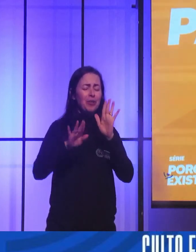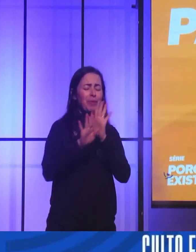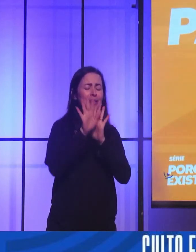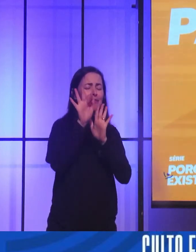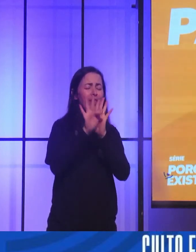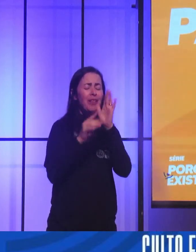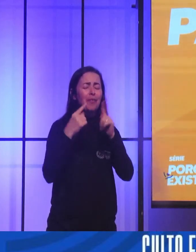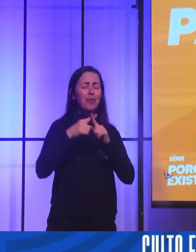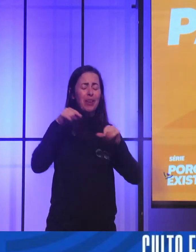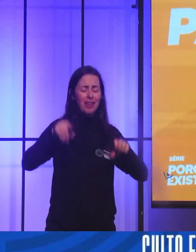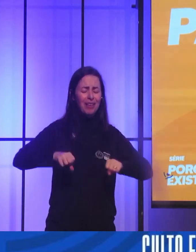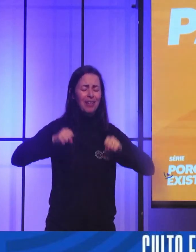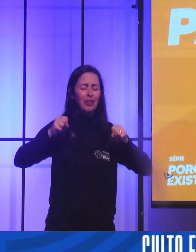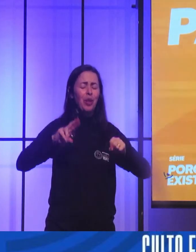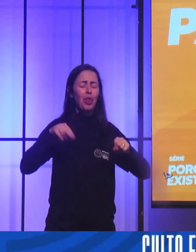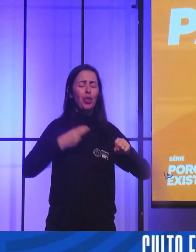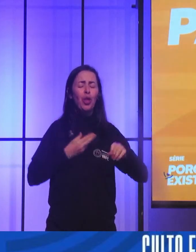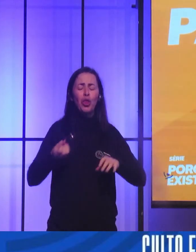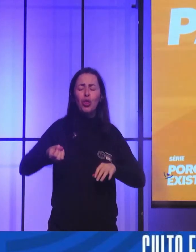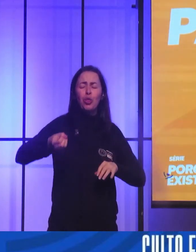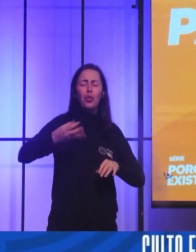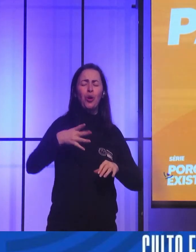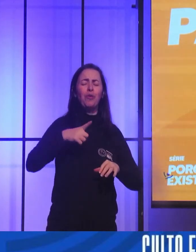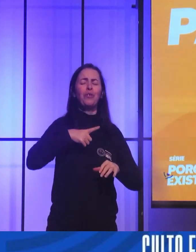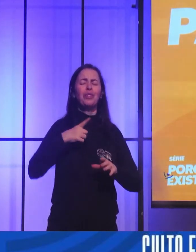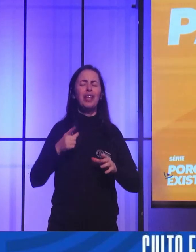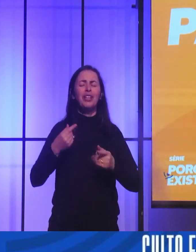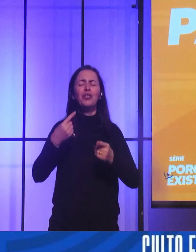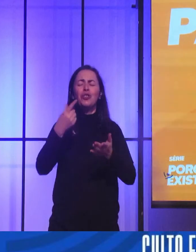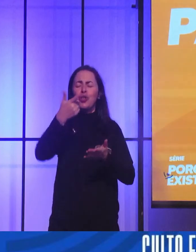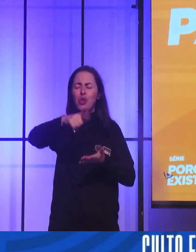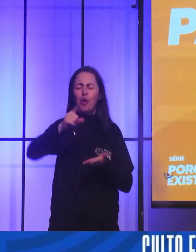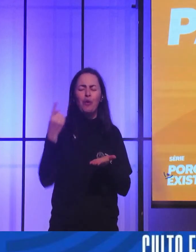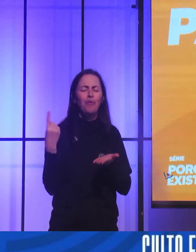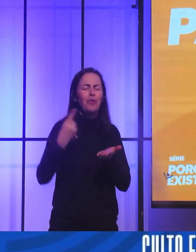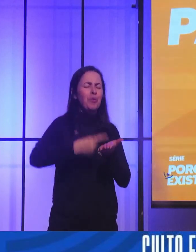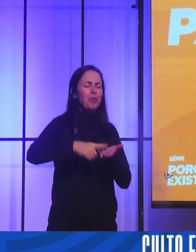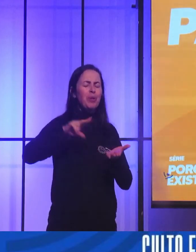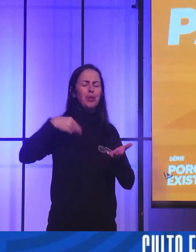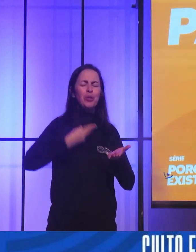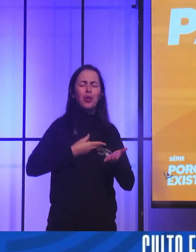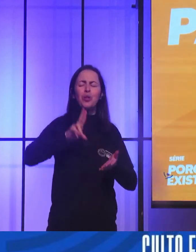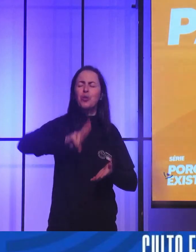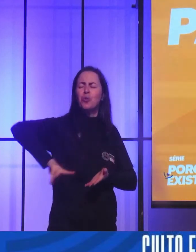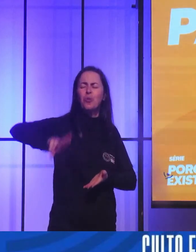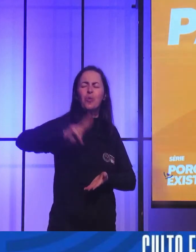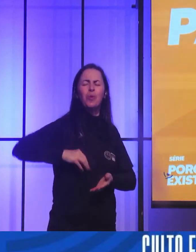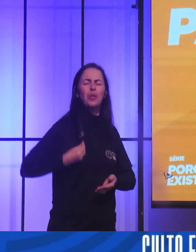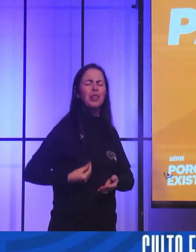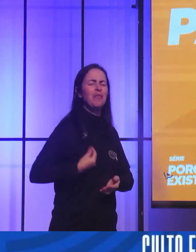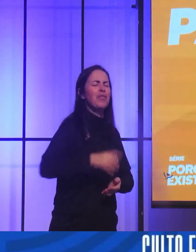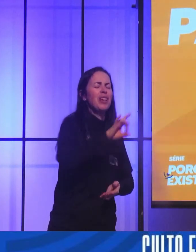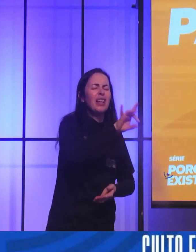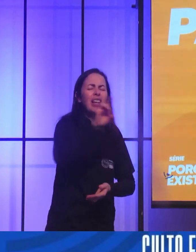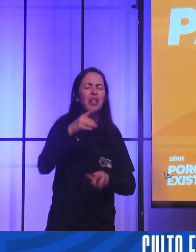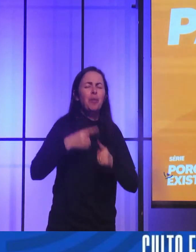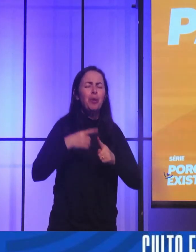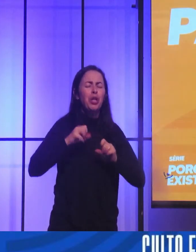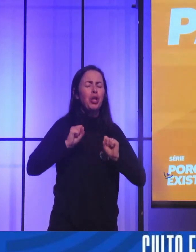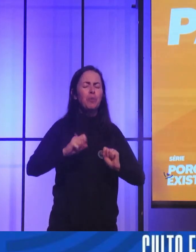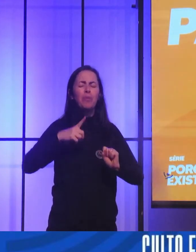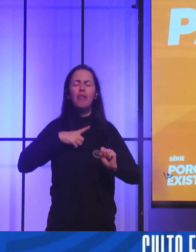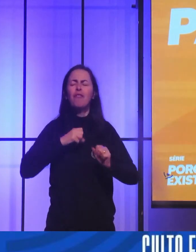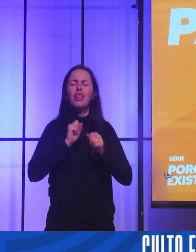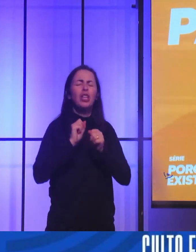renovar o nosso compromisso de sermos instrumentos de Deus nessa geração. Queremos fazer tudo o que estiver ao nosso